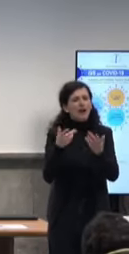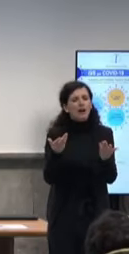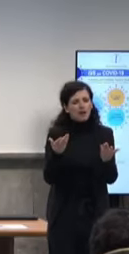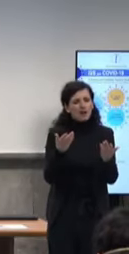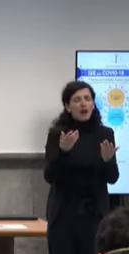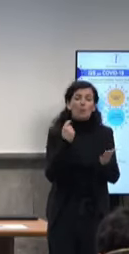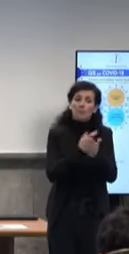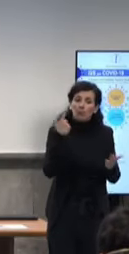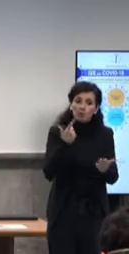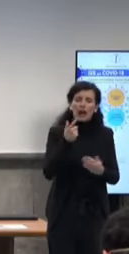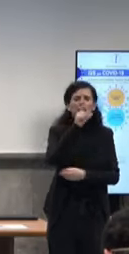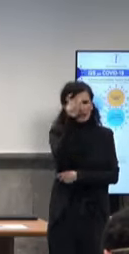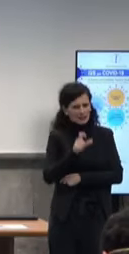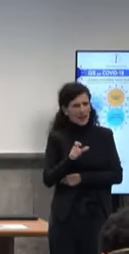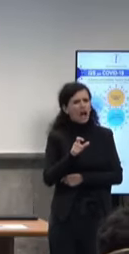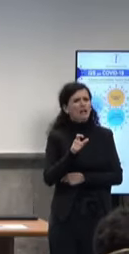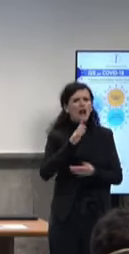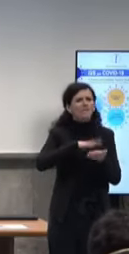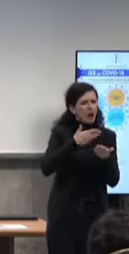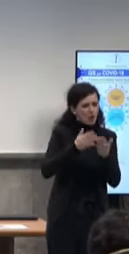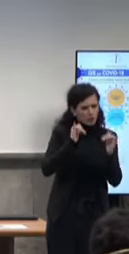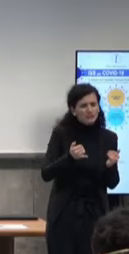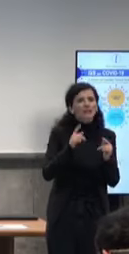livello regionale su quello ci stiamo lavorando